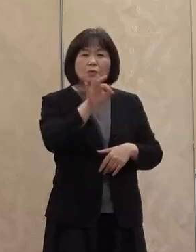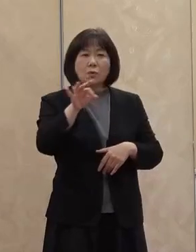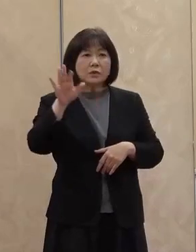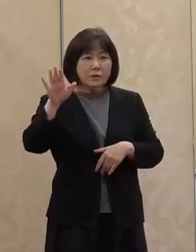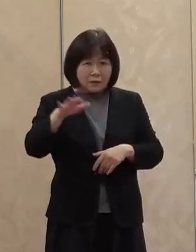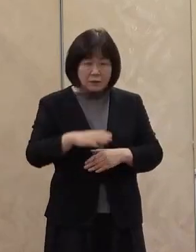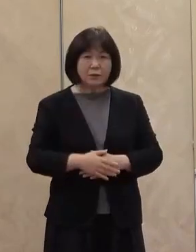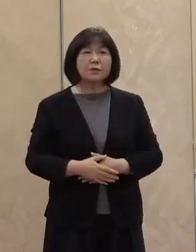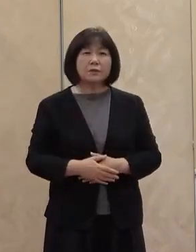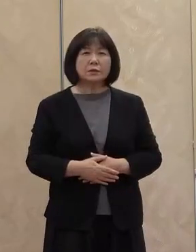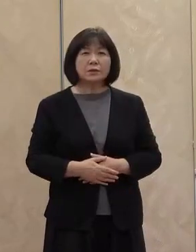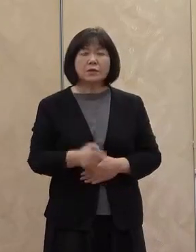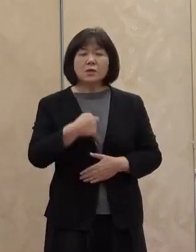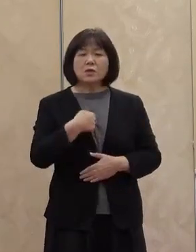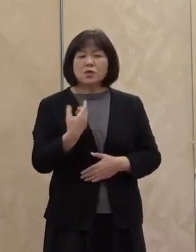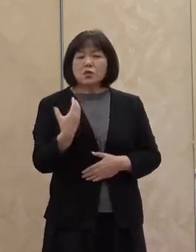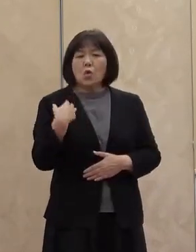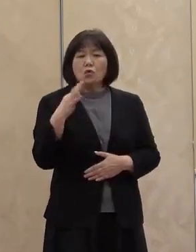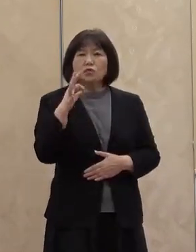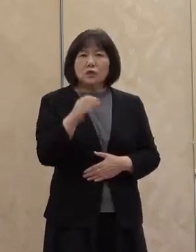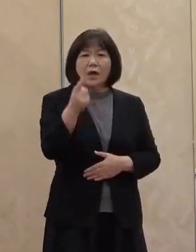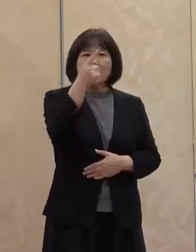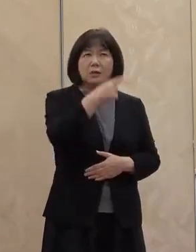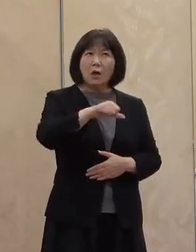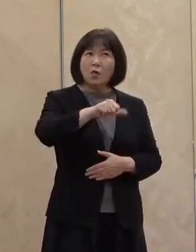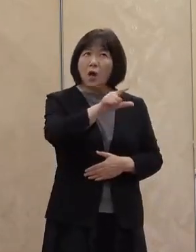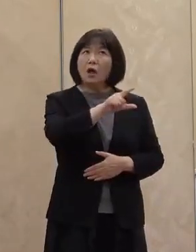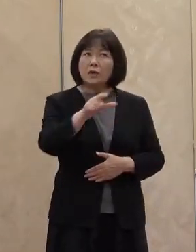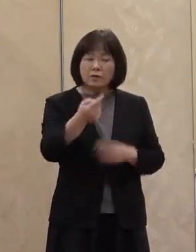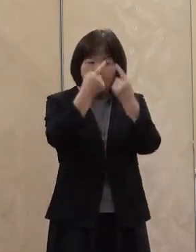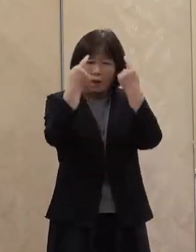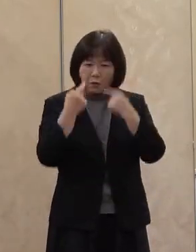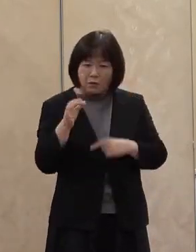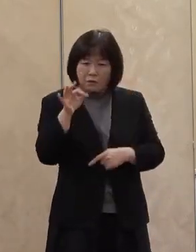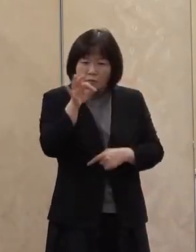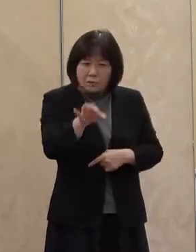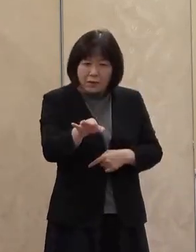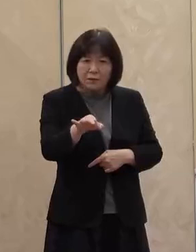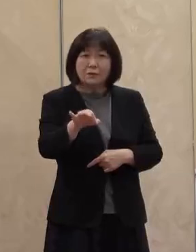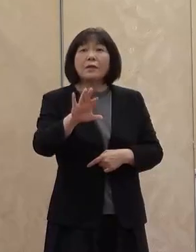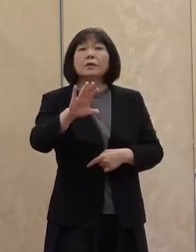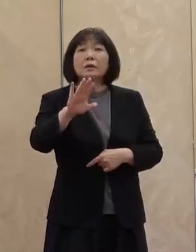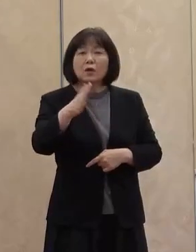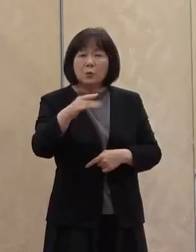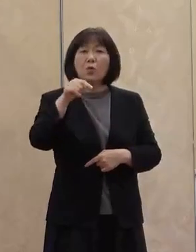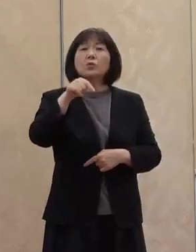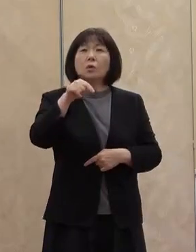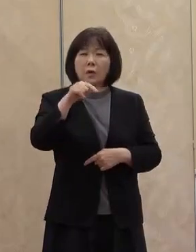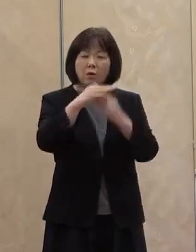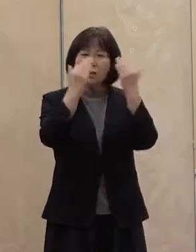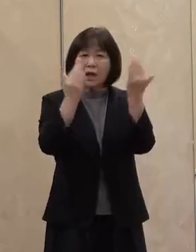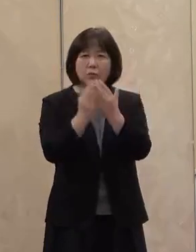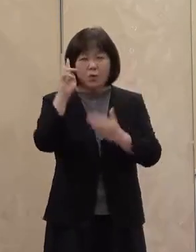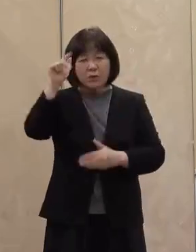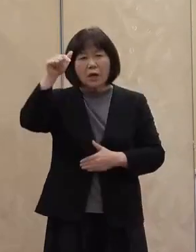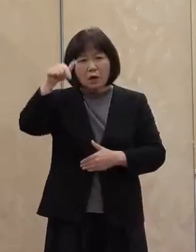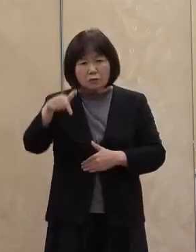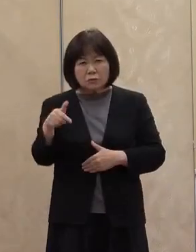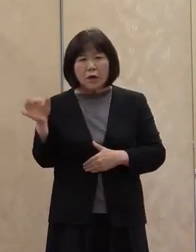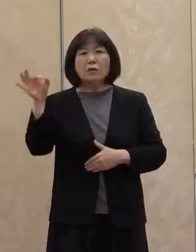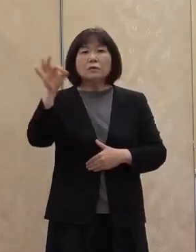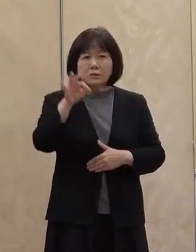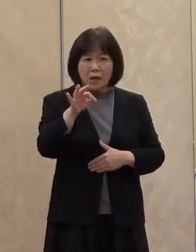そのある自己負担部分というのが大体1500円ぐらいあるわけですけども、それを全額無償に